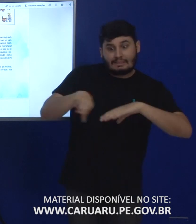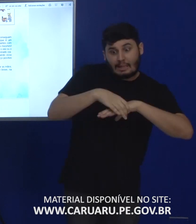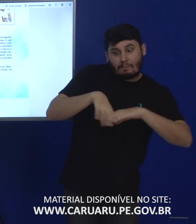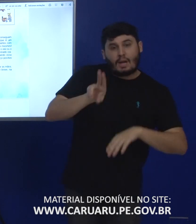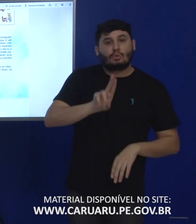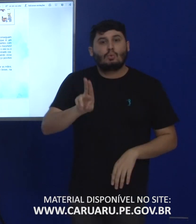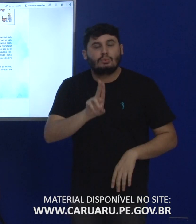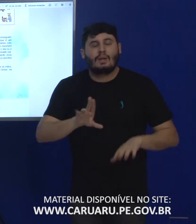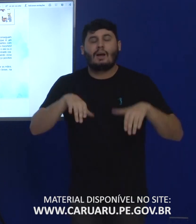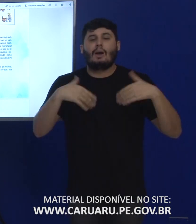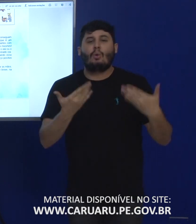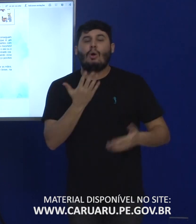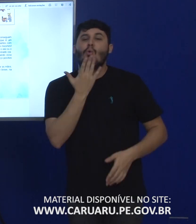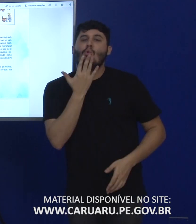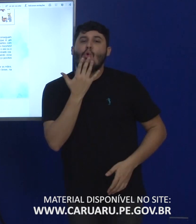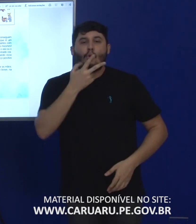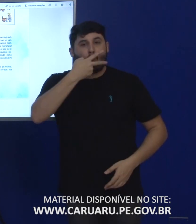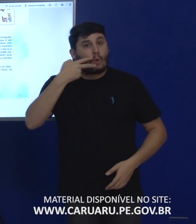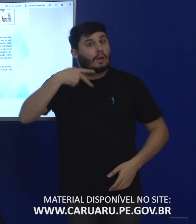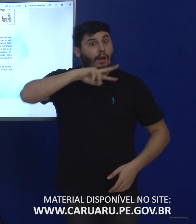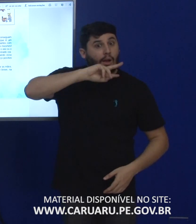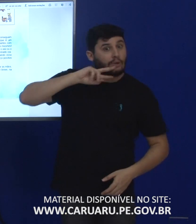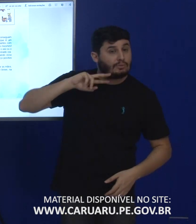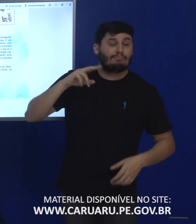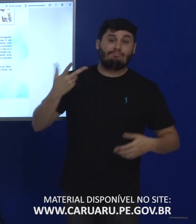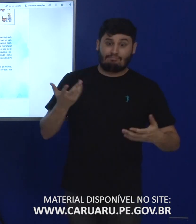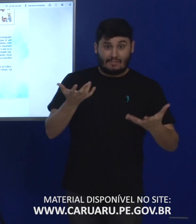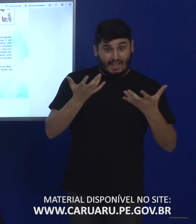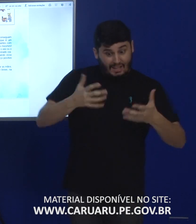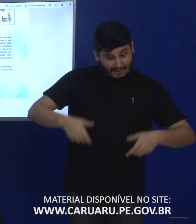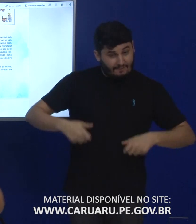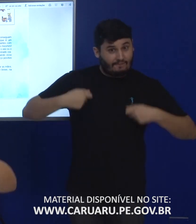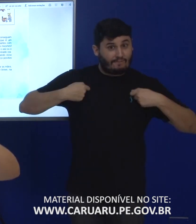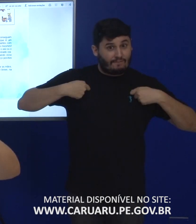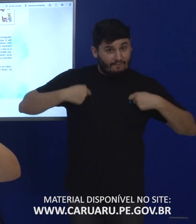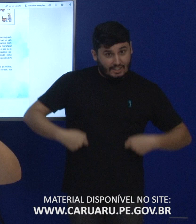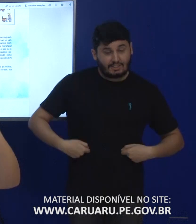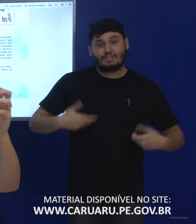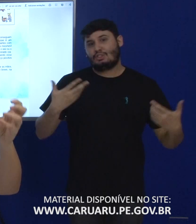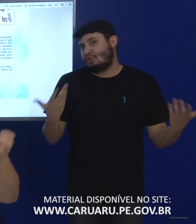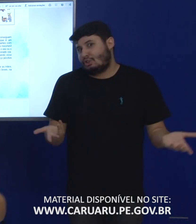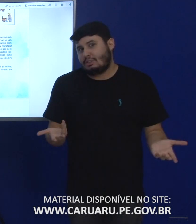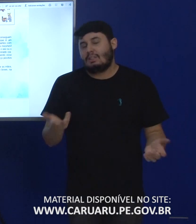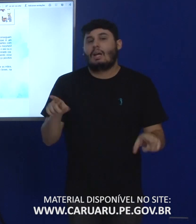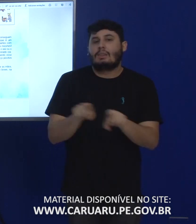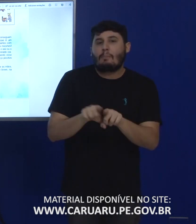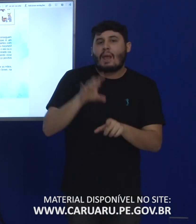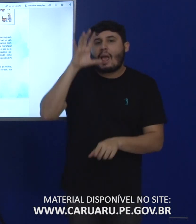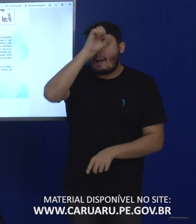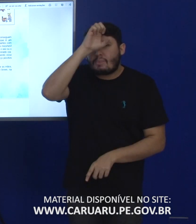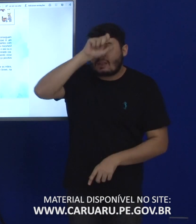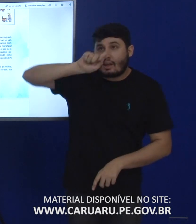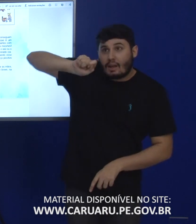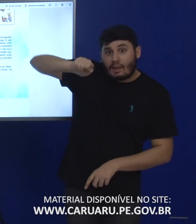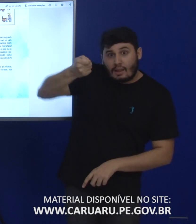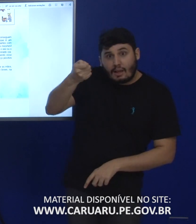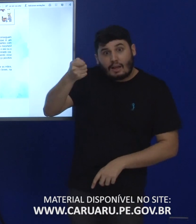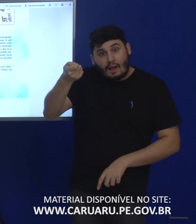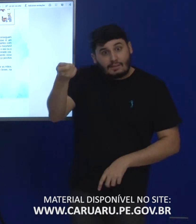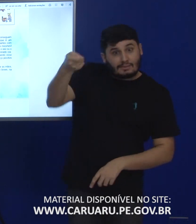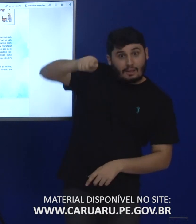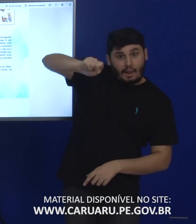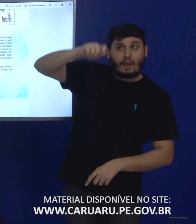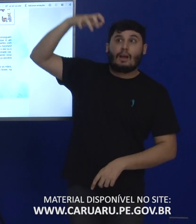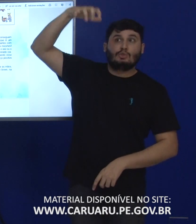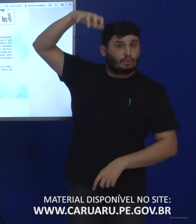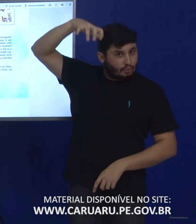ou da calcinha, sobre todos os elementos que compõem esse momento, né? Aprender a ligar e a desligar um chuveiro. Então,